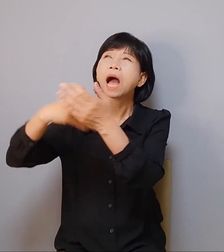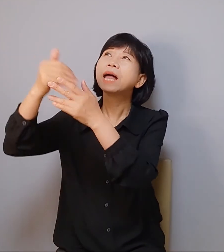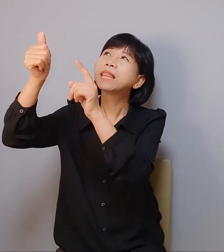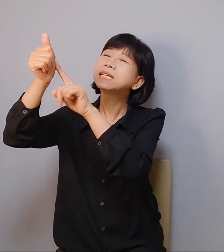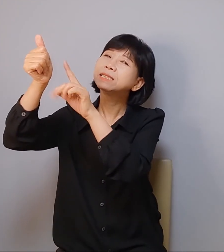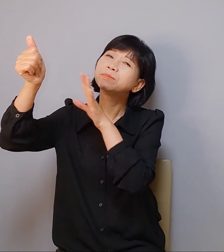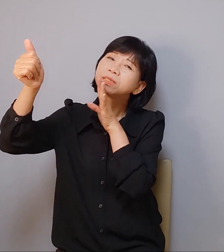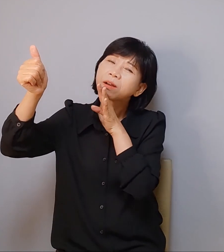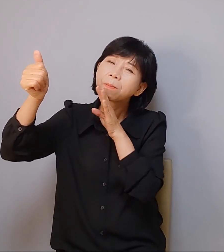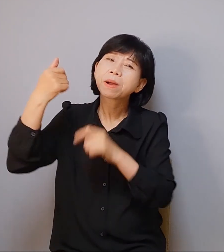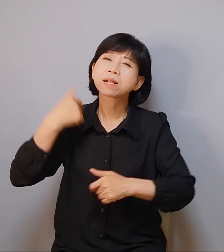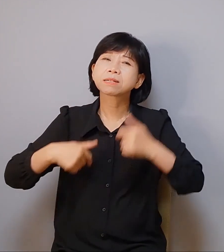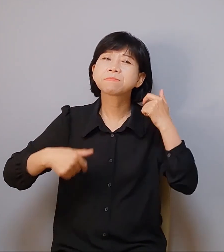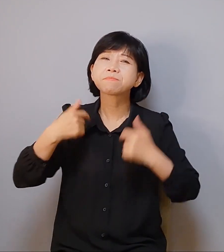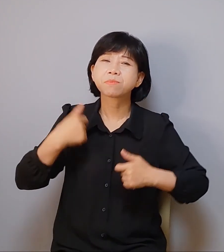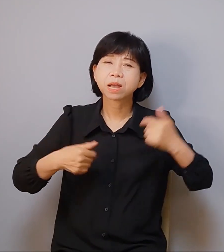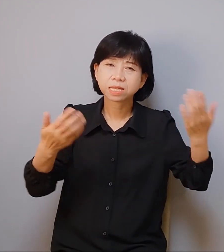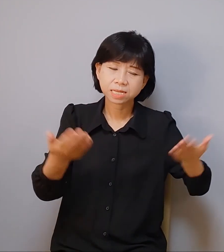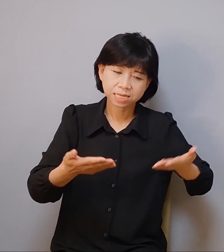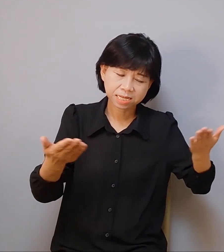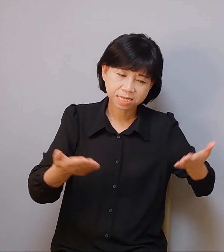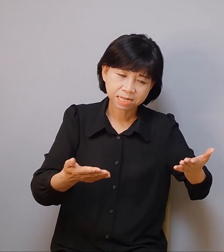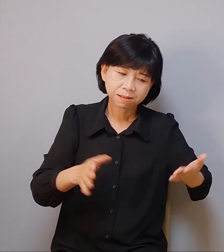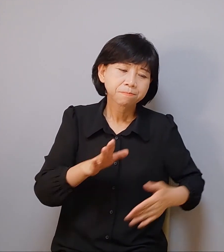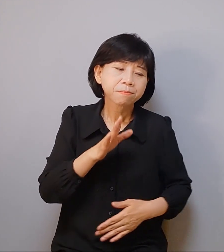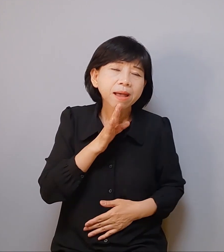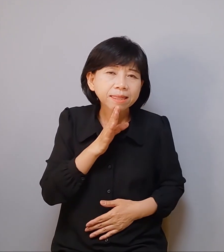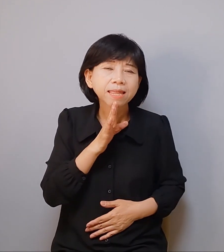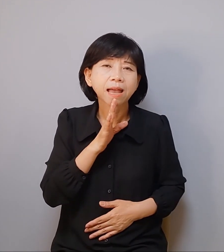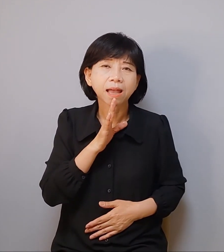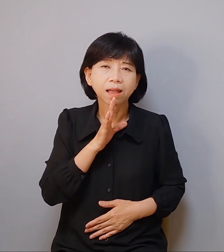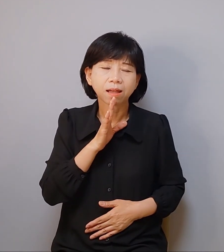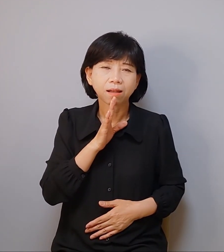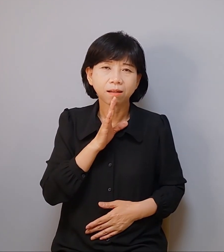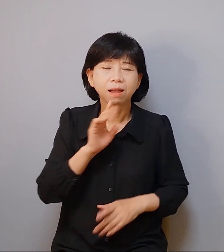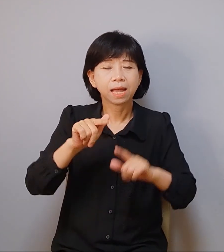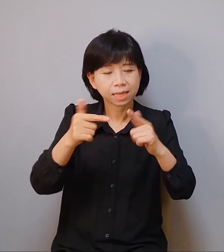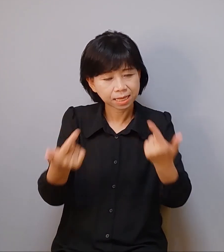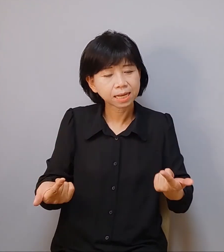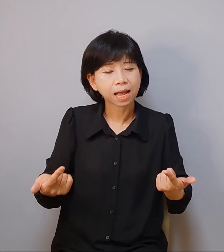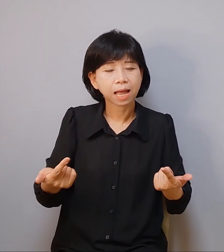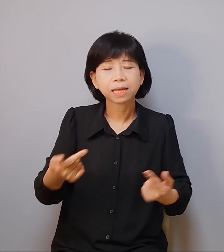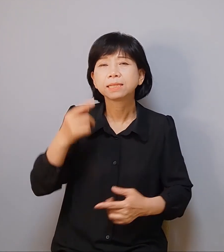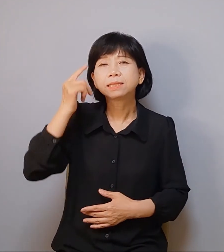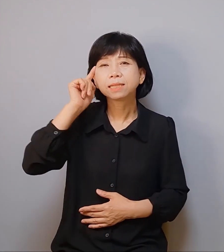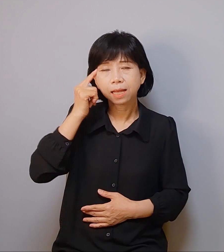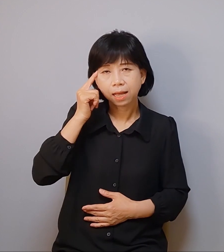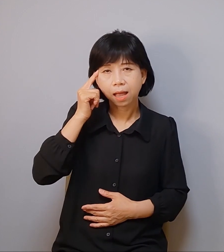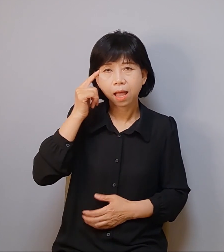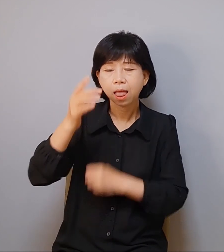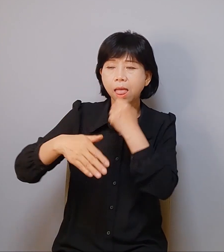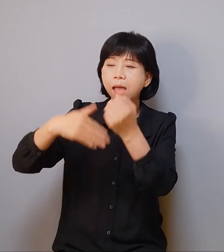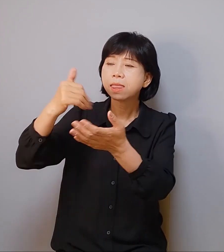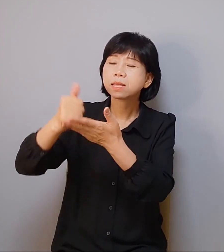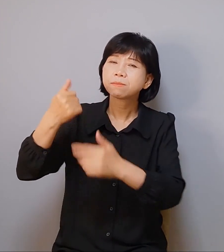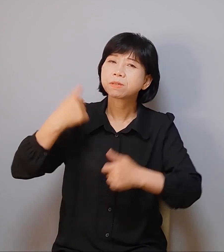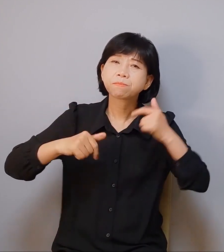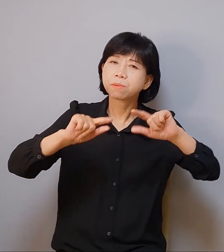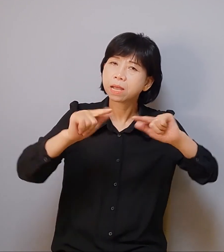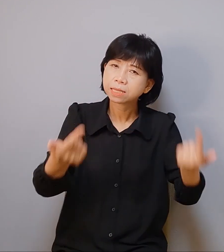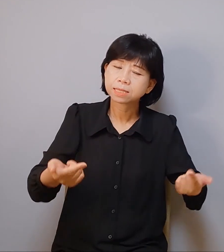포기해야 될 줄 믿습니다. 하나님 앞에서 살아가는 것이 가장 가치 있는 일임을 확신하기 때문에 우리는 세상의